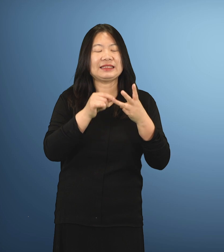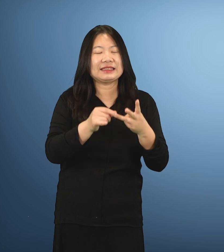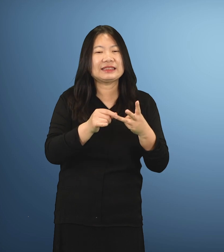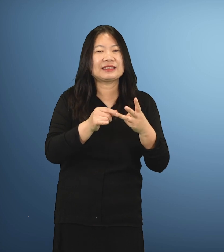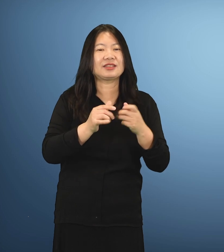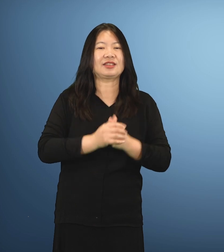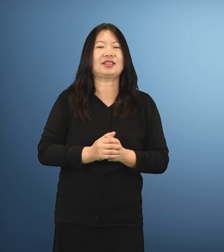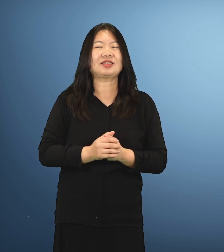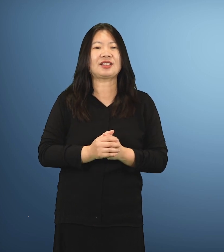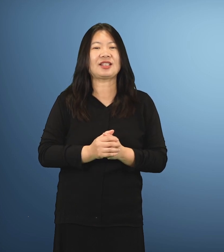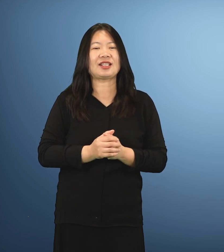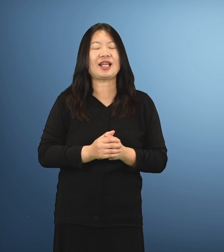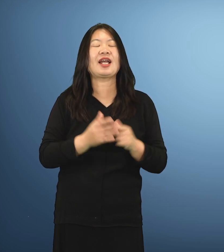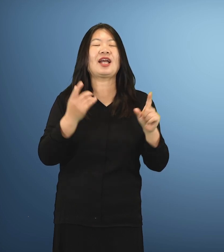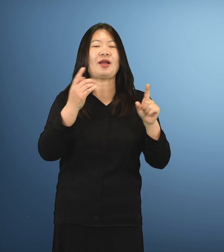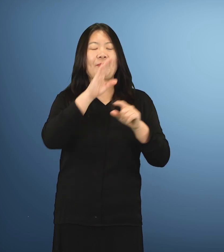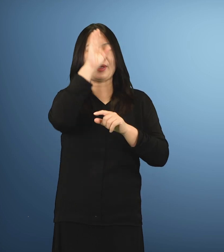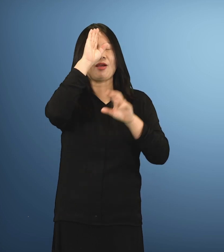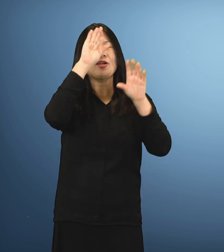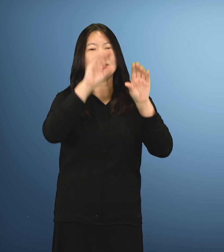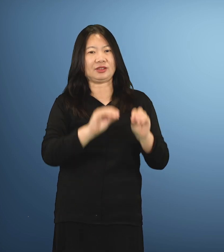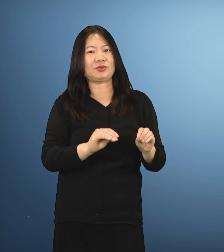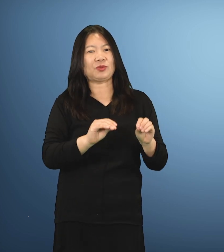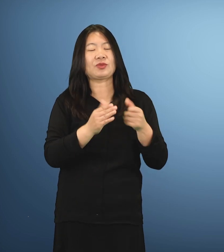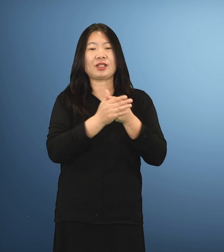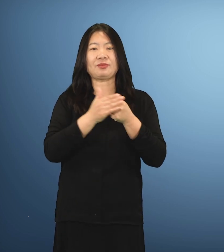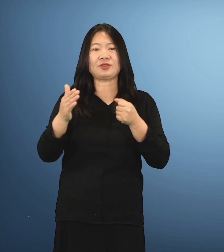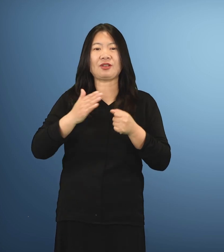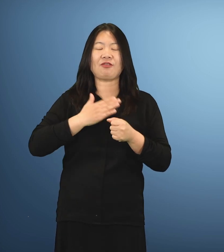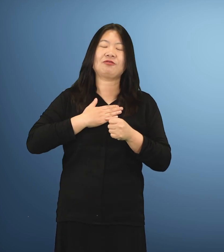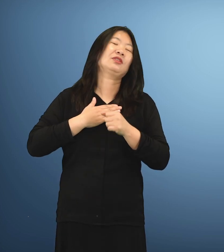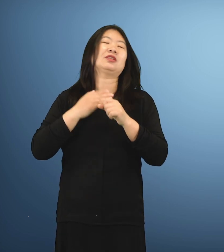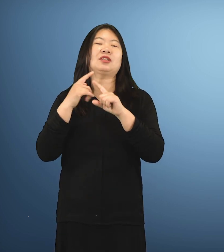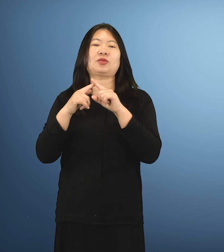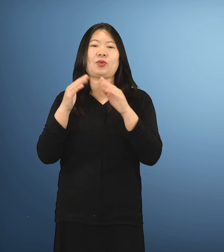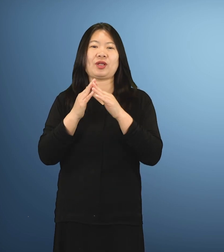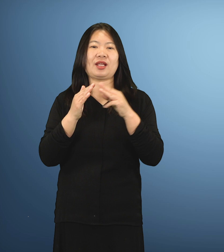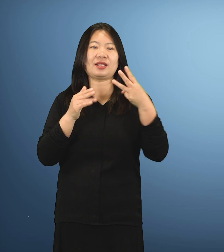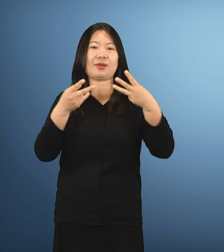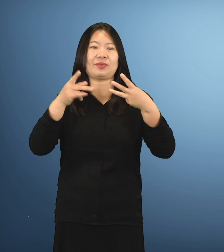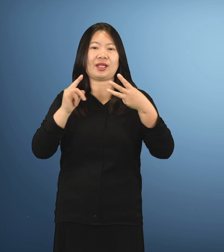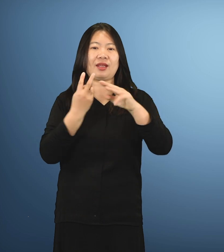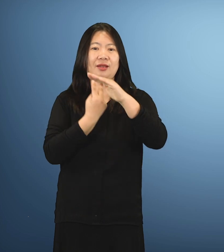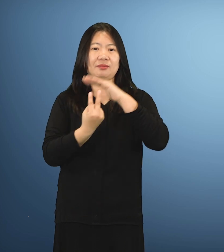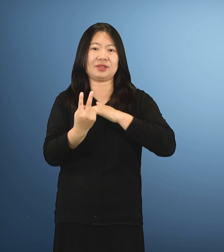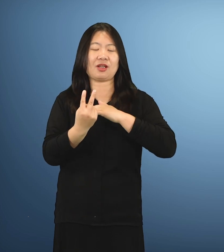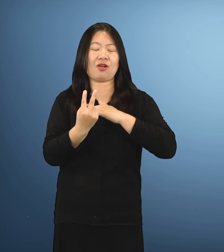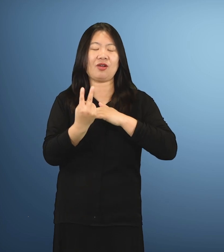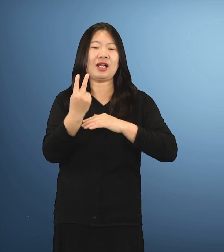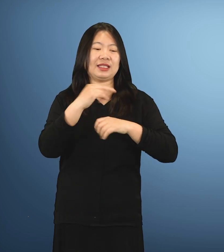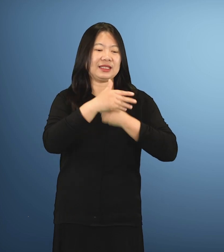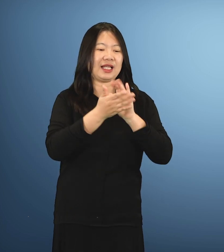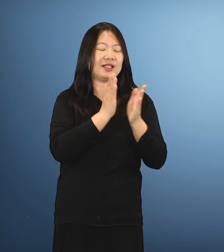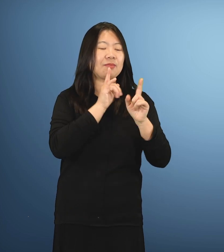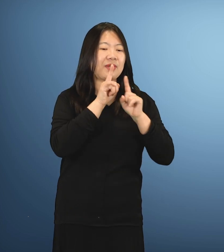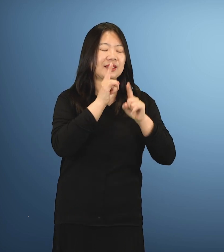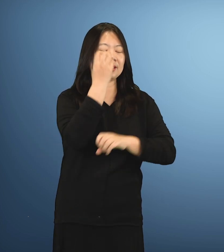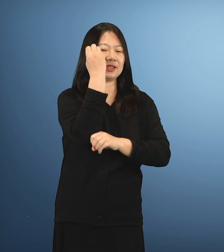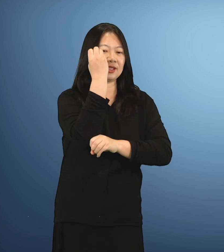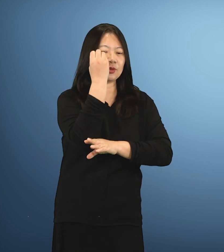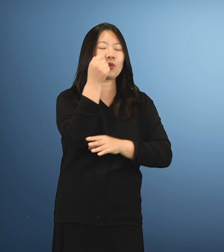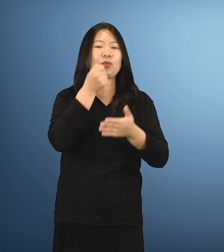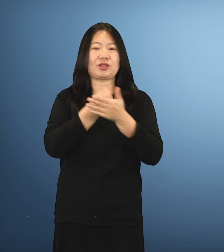셋째는 치료하시는. 해서 우리 교회 3대 비전도 사실 이 본문을 기초로